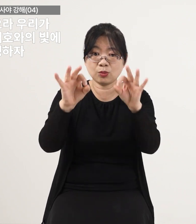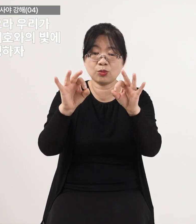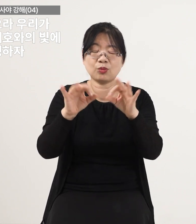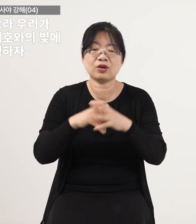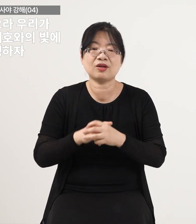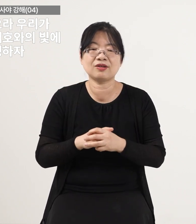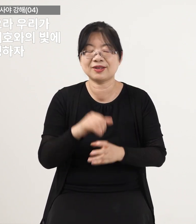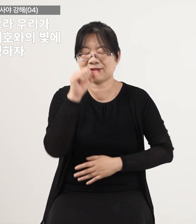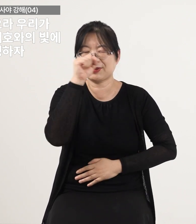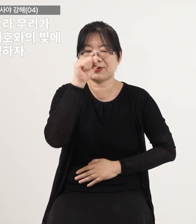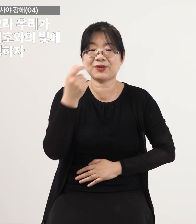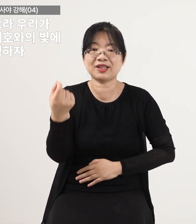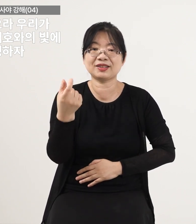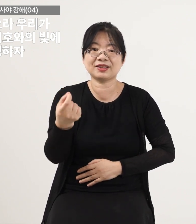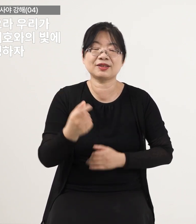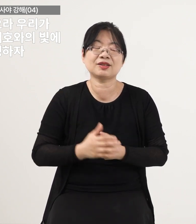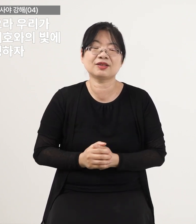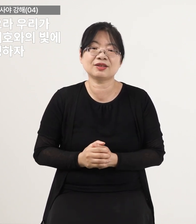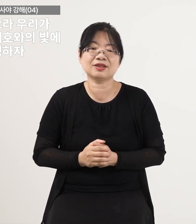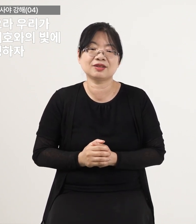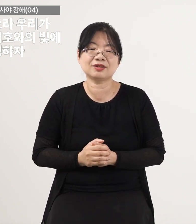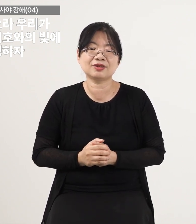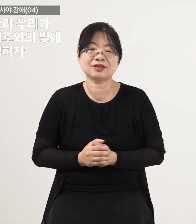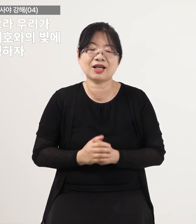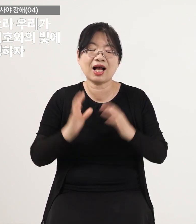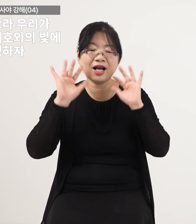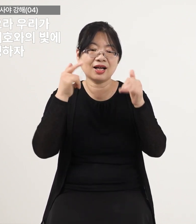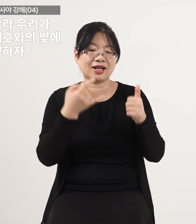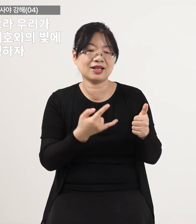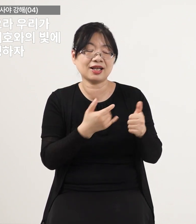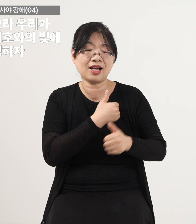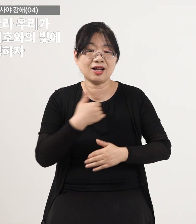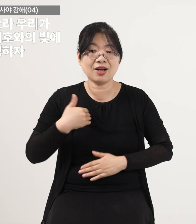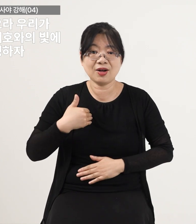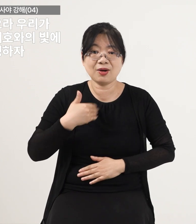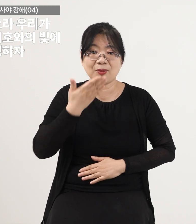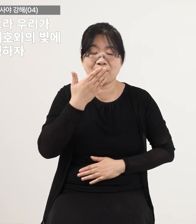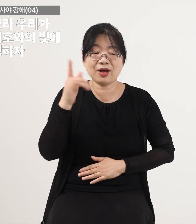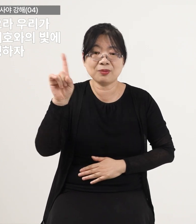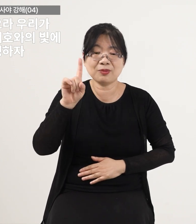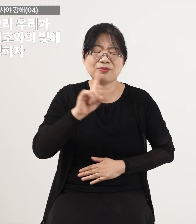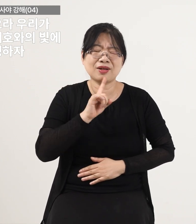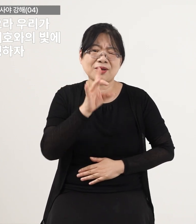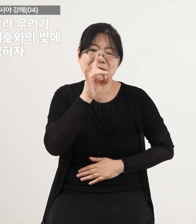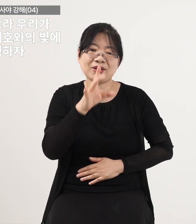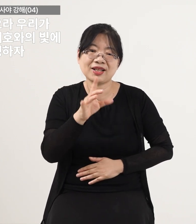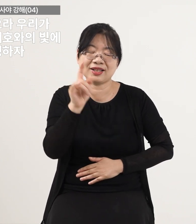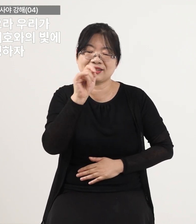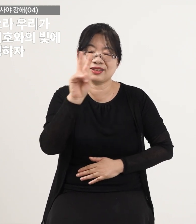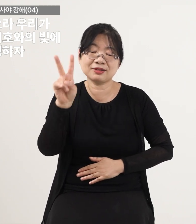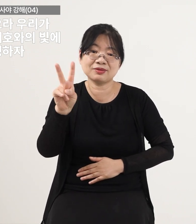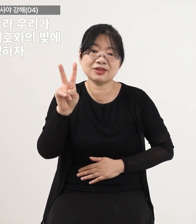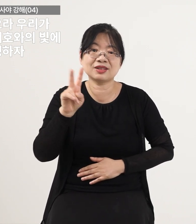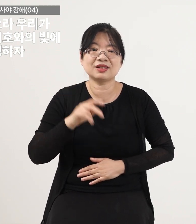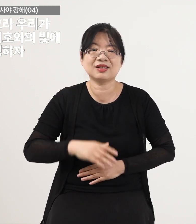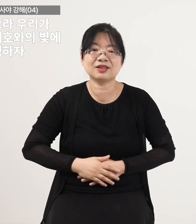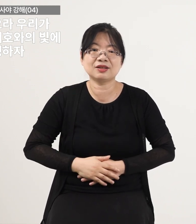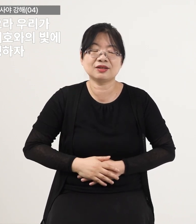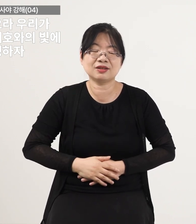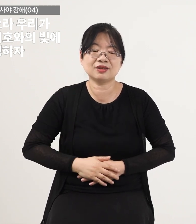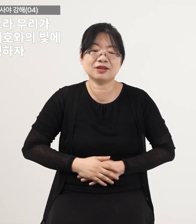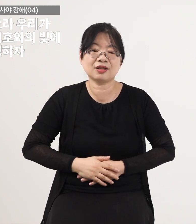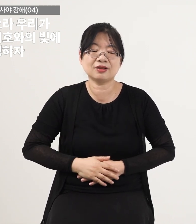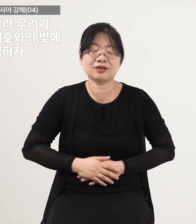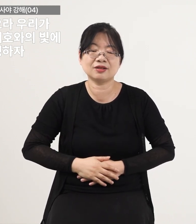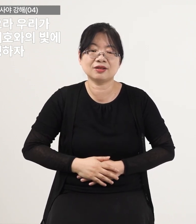것이 좋습니다. 그래서 아이들한테는 가능하면 그 말도 안 되는 TV에 그